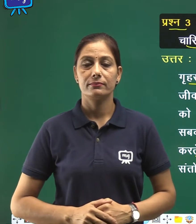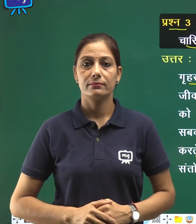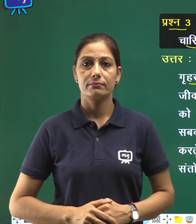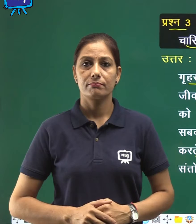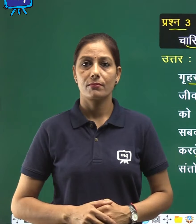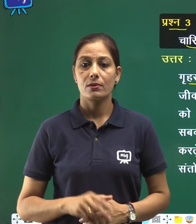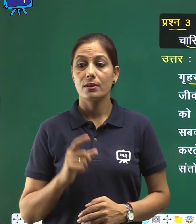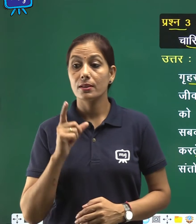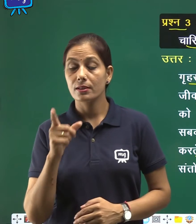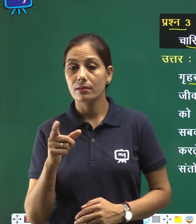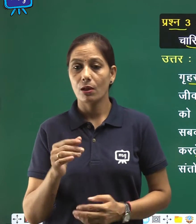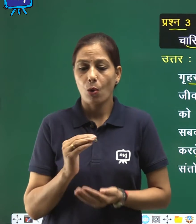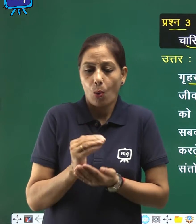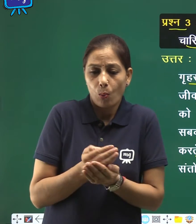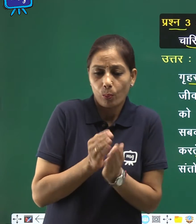निस्वार्थ